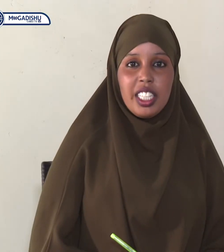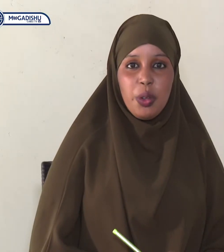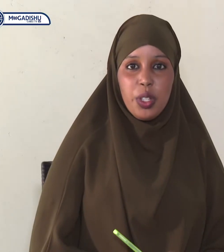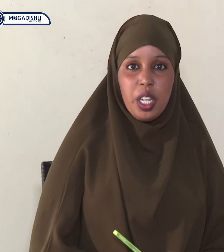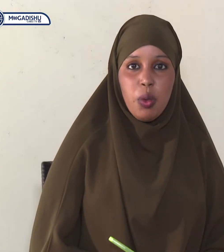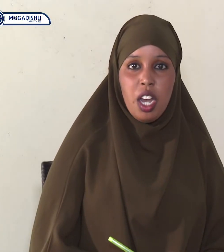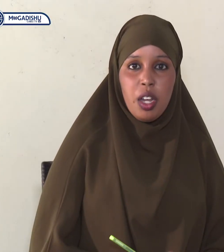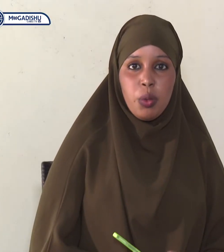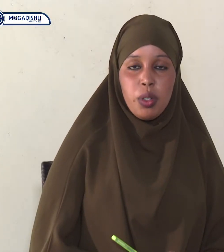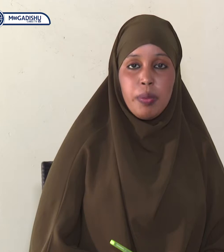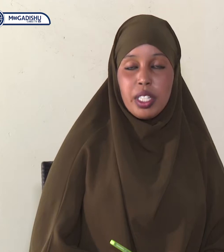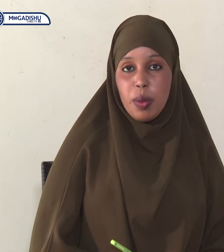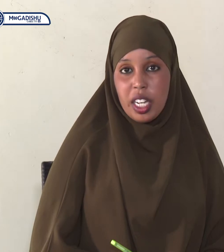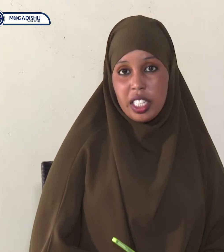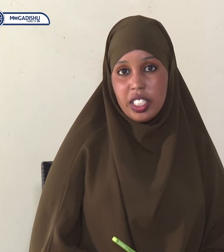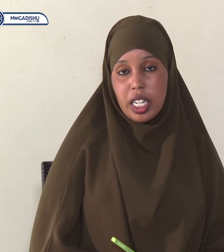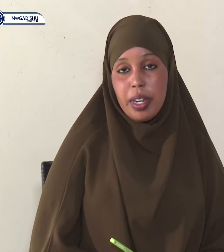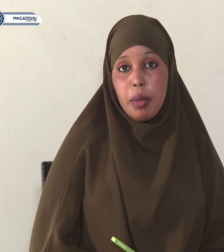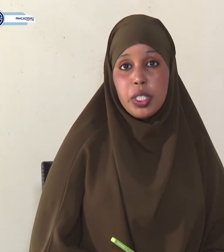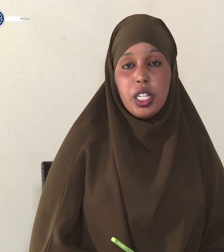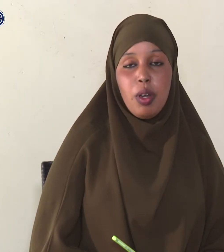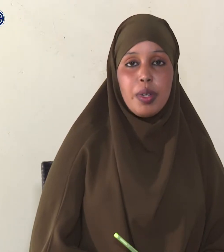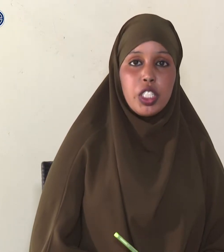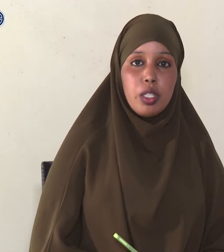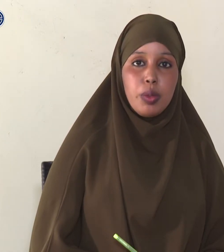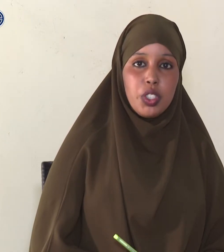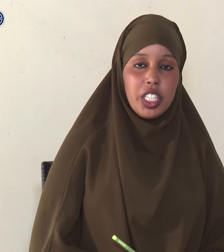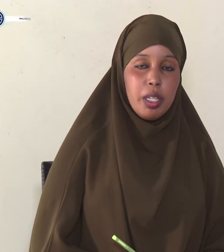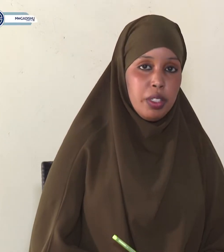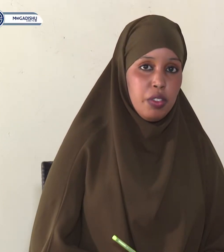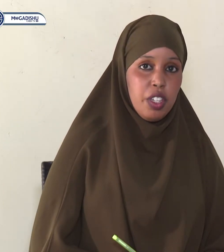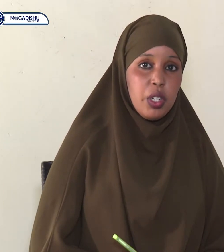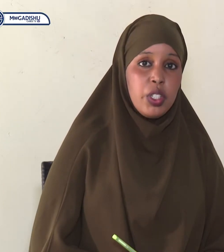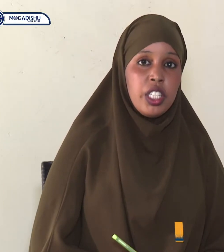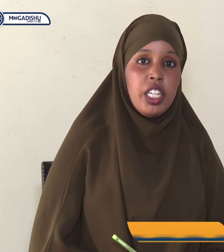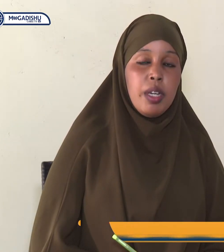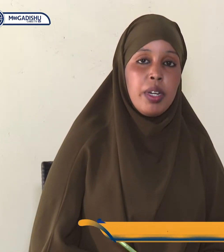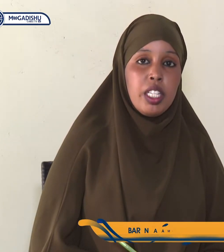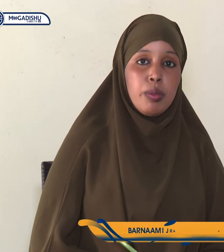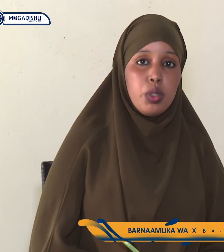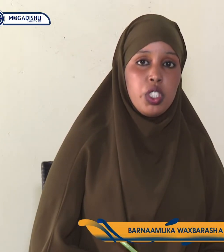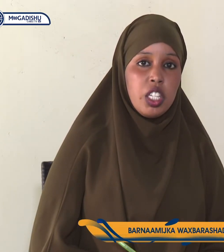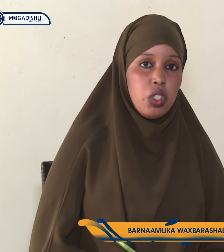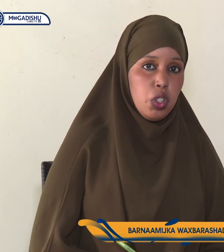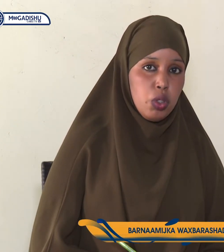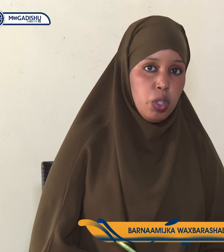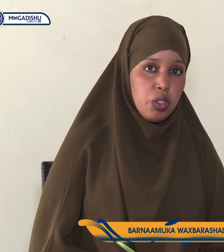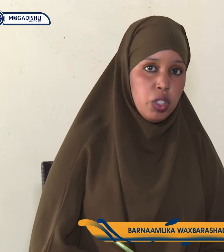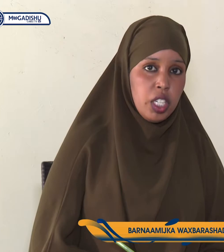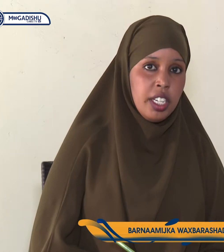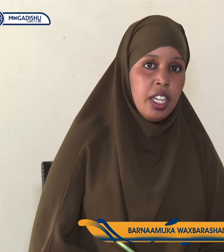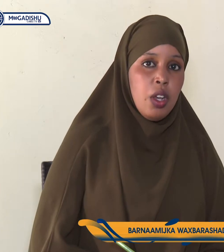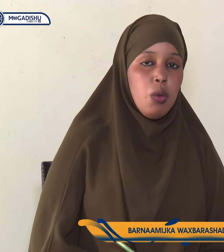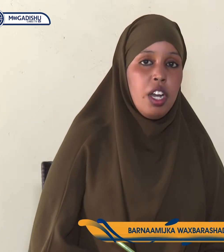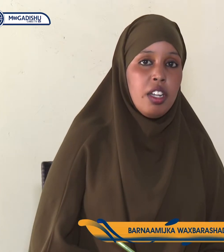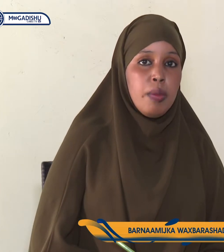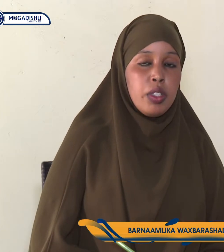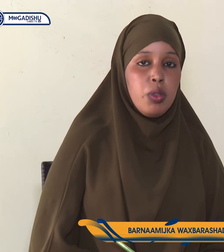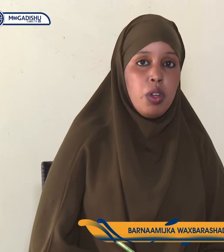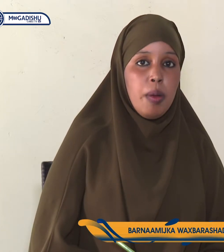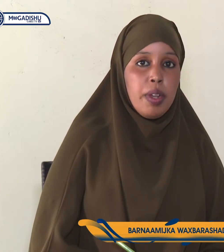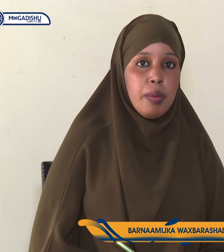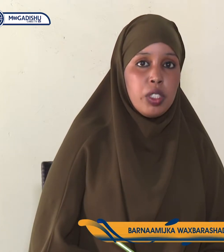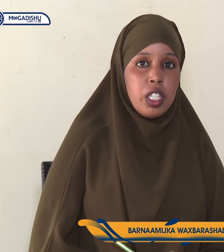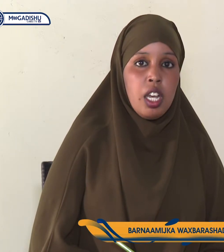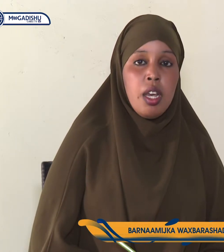Waa hagaag daawadayaal, waxaanu weli bartamaha kaga jirnaa barnaamijkeena waxbarashada Muqdisho Cable TV xarunteeda dhexe magaalada Muqdisho. Si toos ah ugala socotaan waxaana